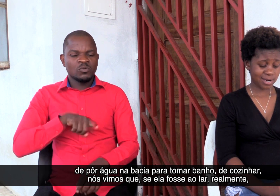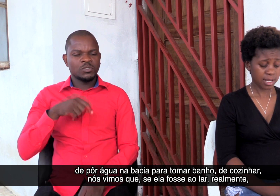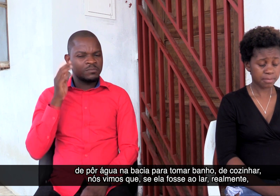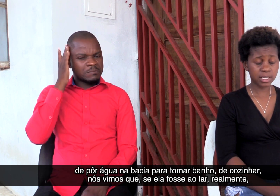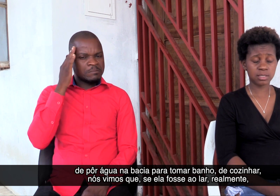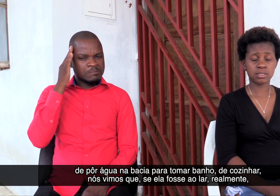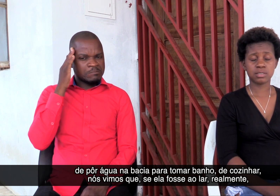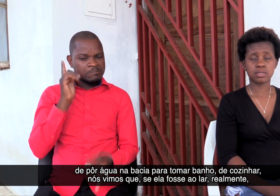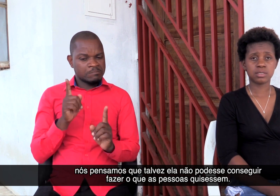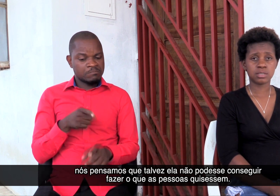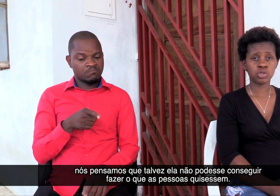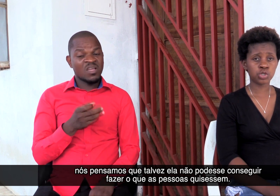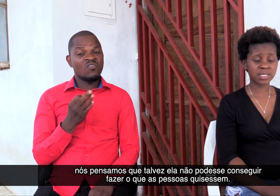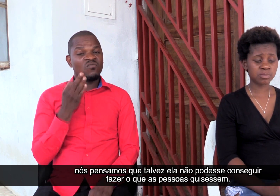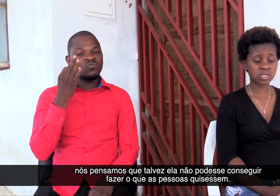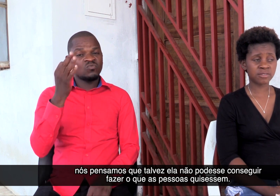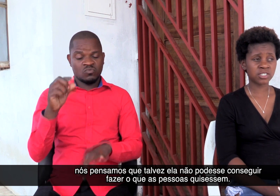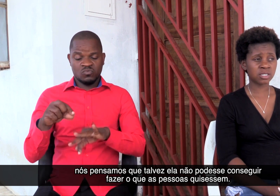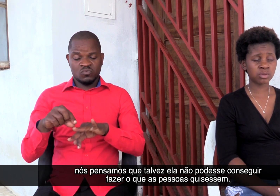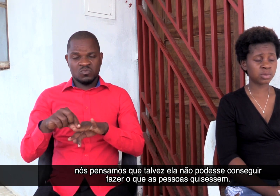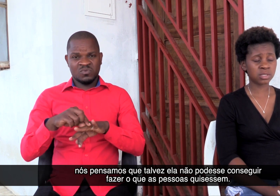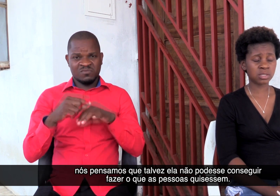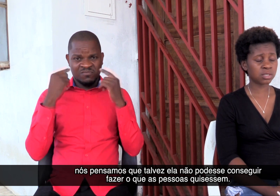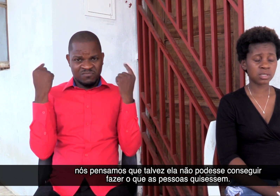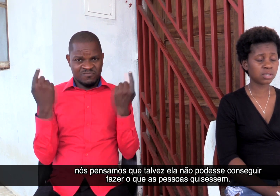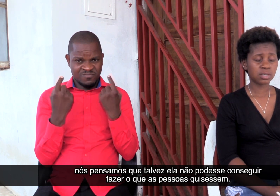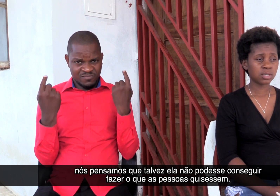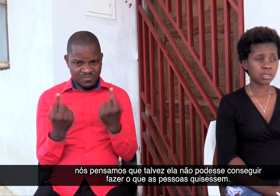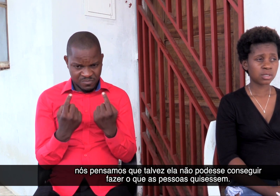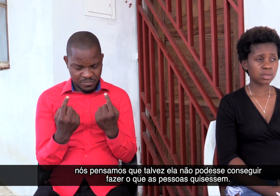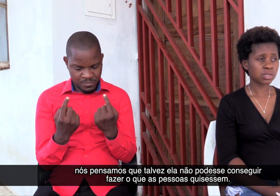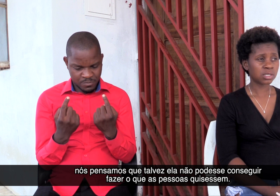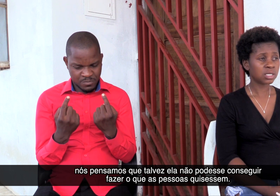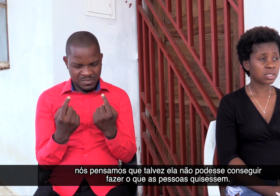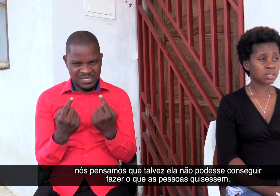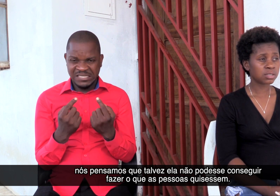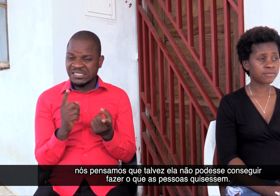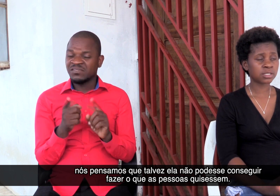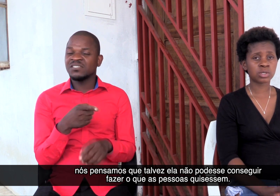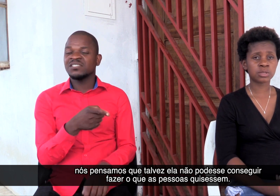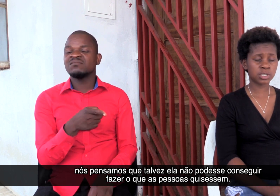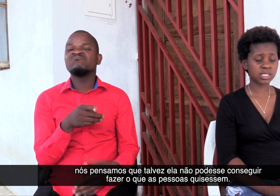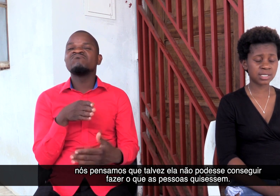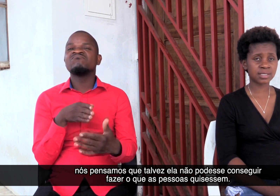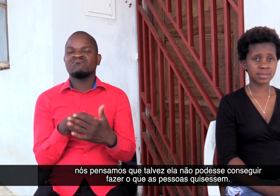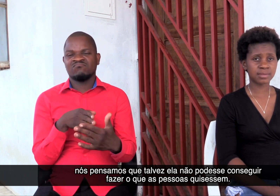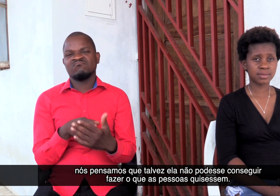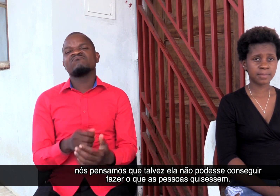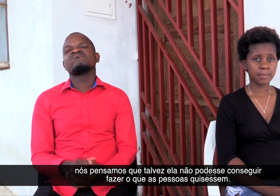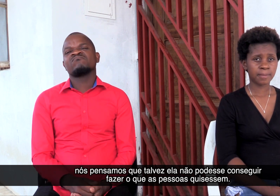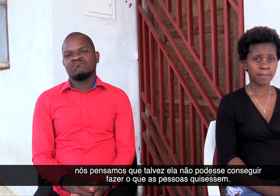lar, realmente, nós pensamos que talvez ela não pudesse conseguir fazer o que as pessoas